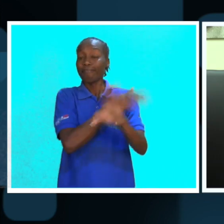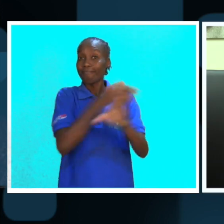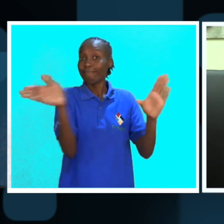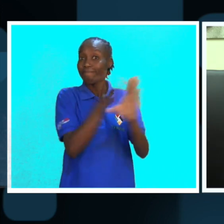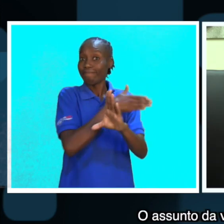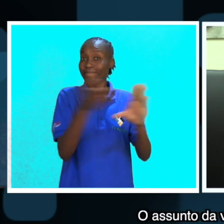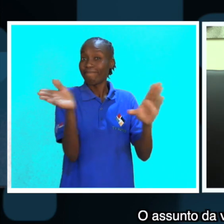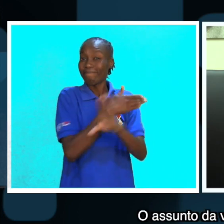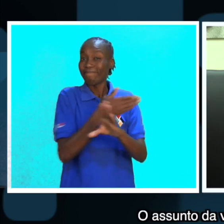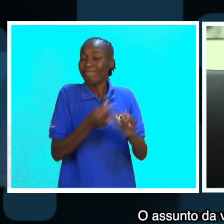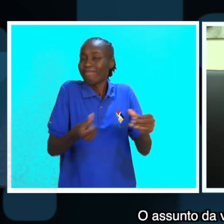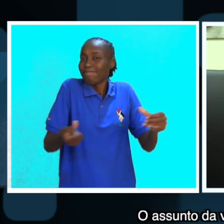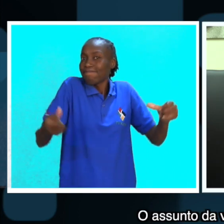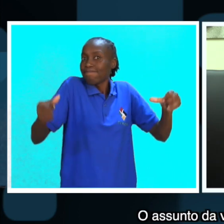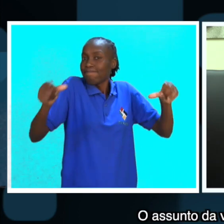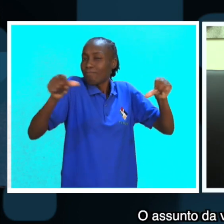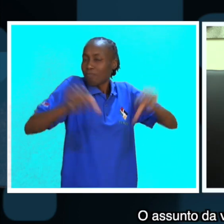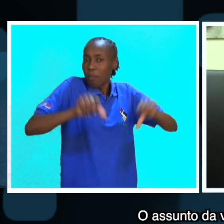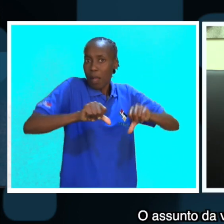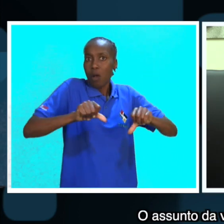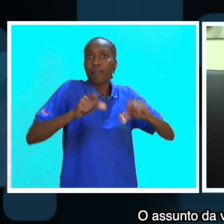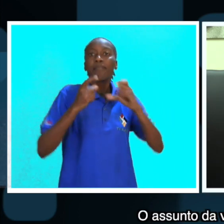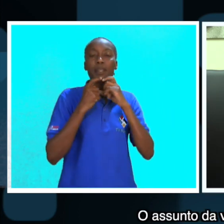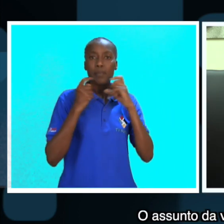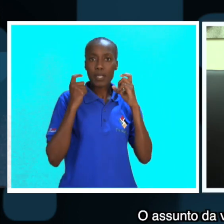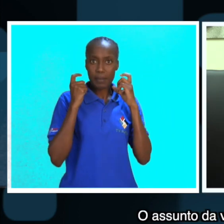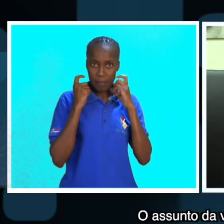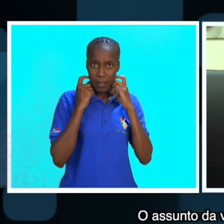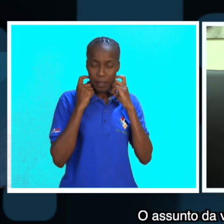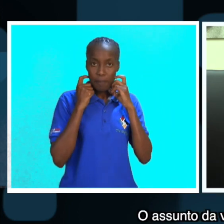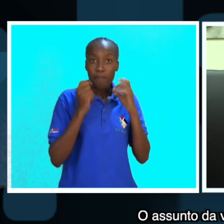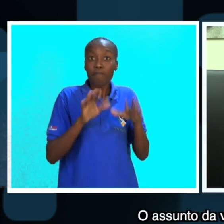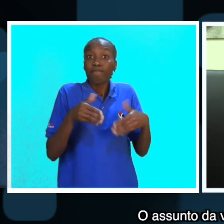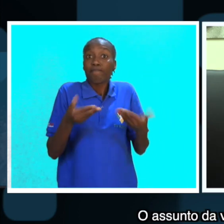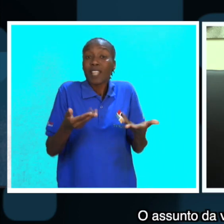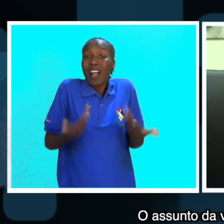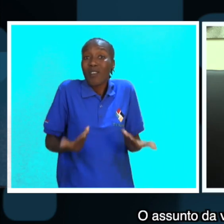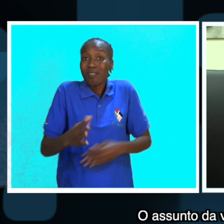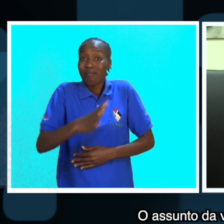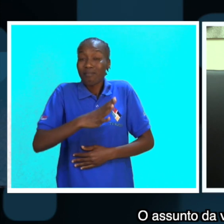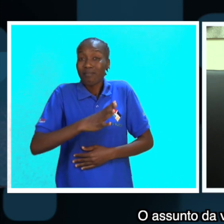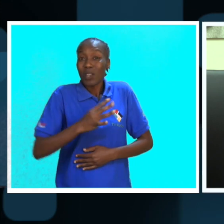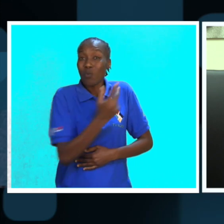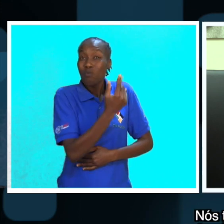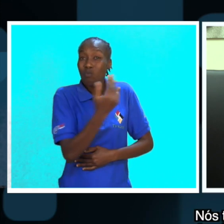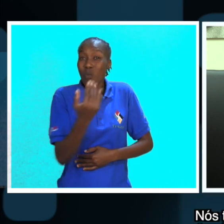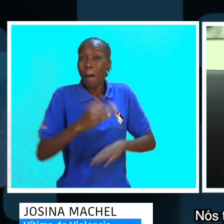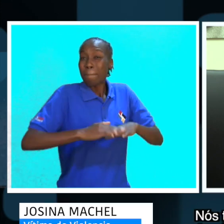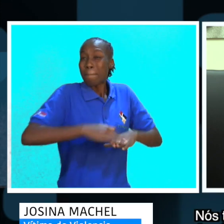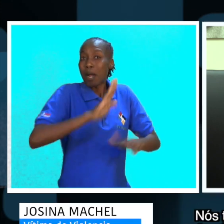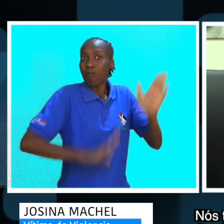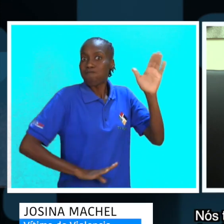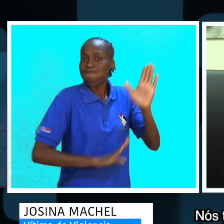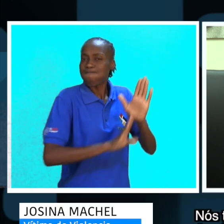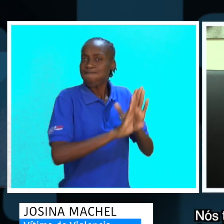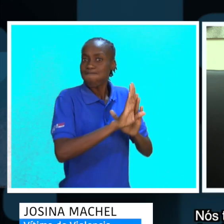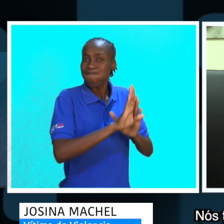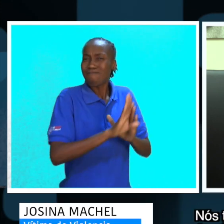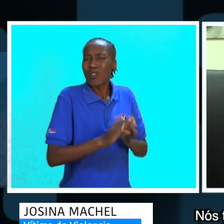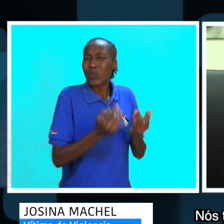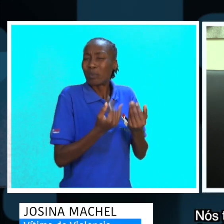O assunto da violência é extremamente grave em Moçambique. Nós temos